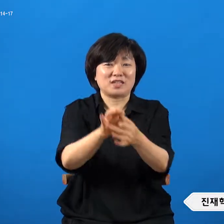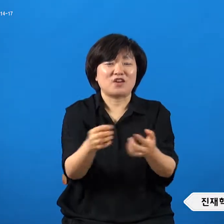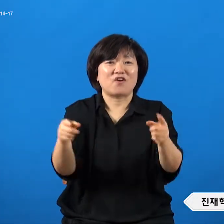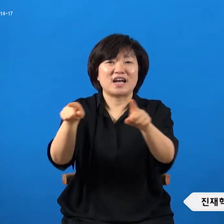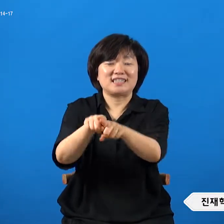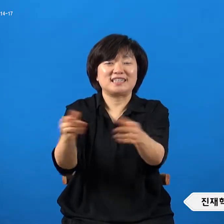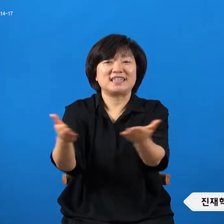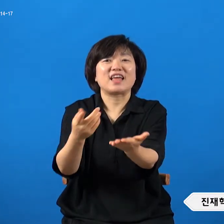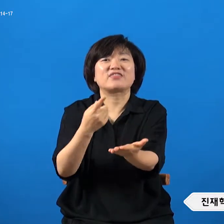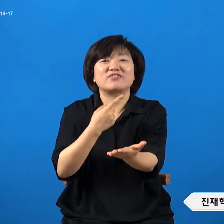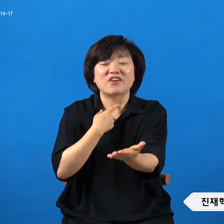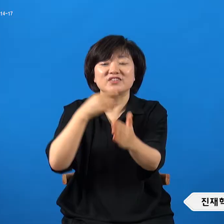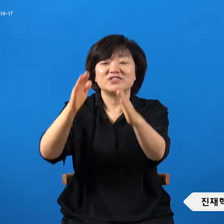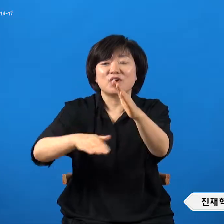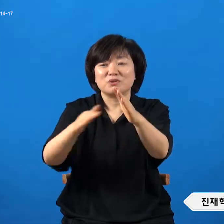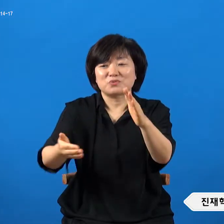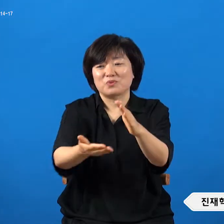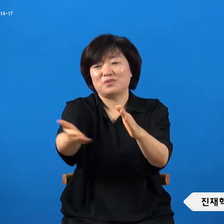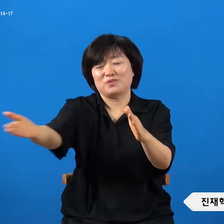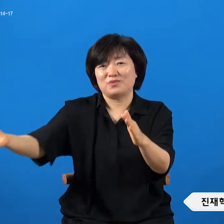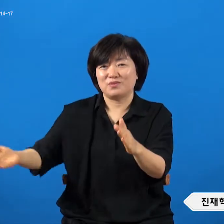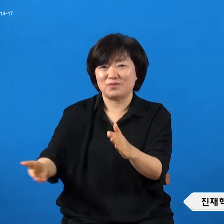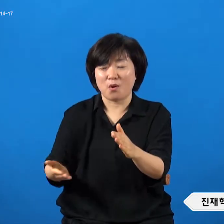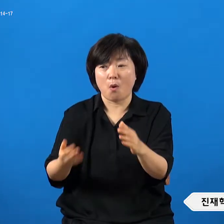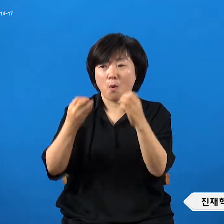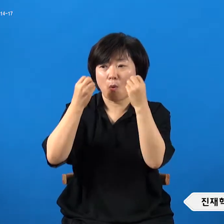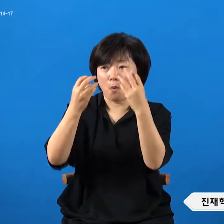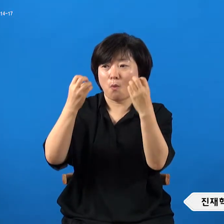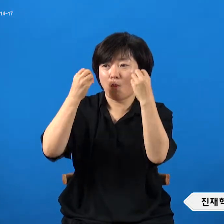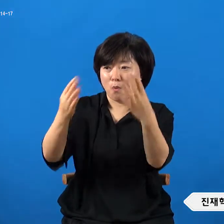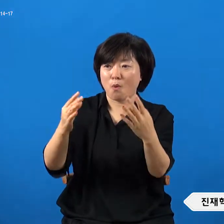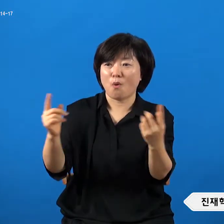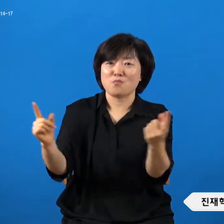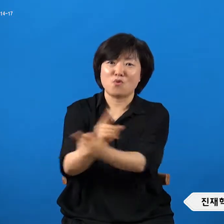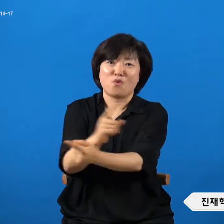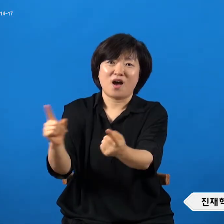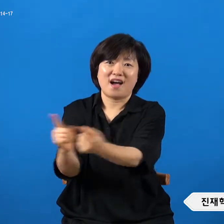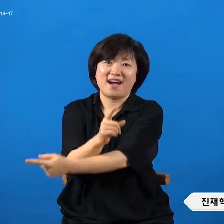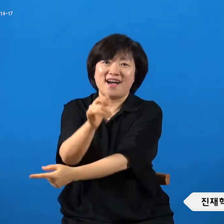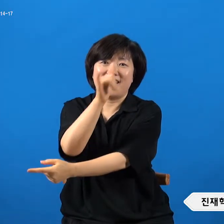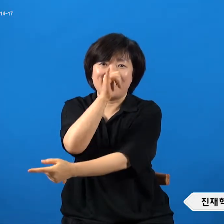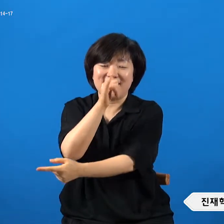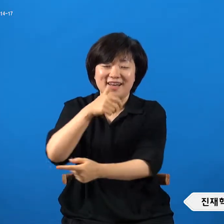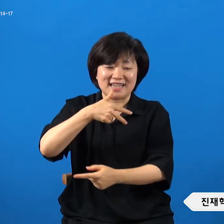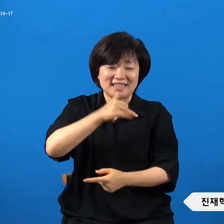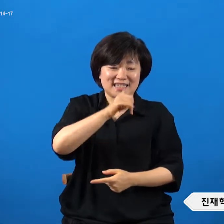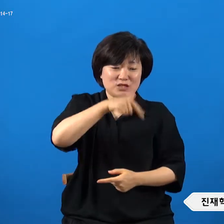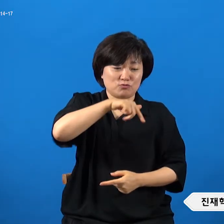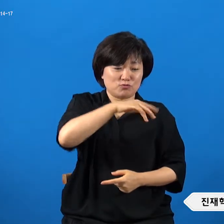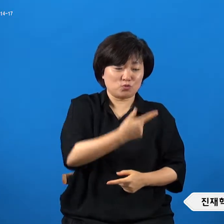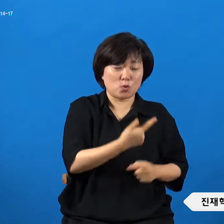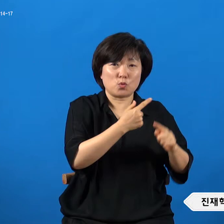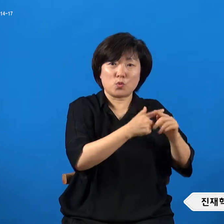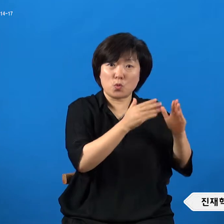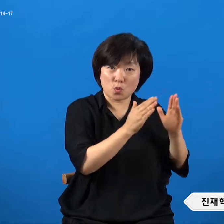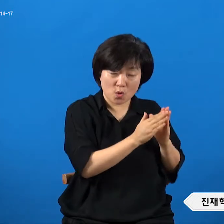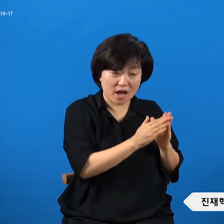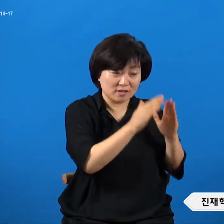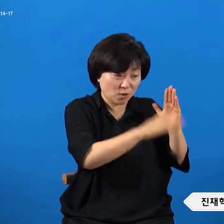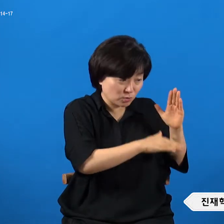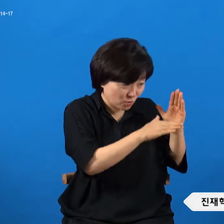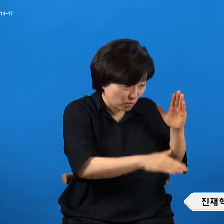함께 일했던 일부 우리 성도님들에게도 변화가 나타나고 있습니다. 지구촌교회 성도님들의 열정과